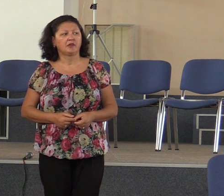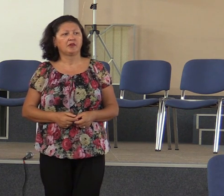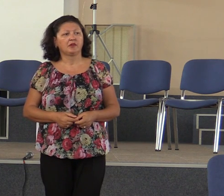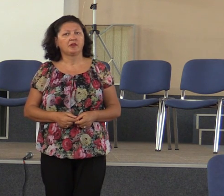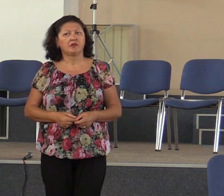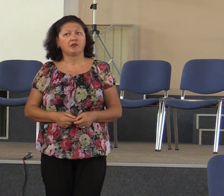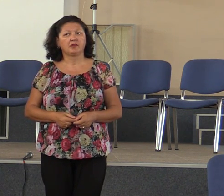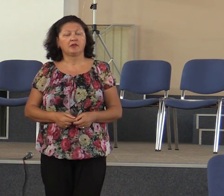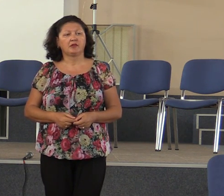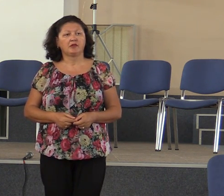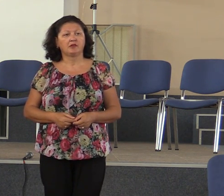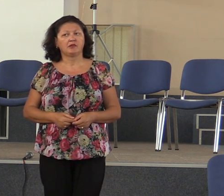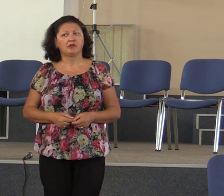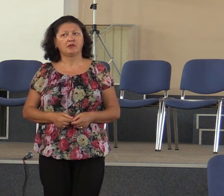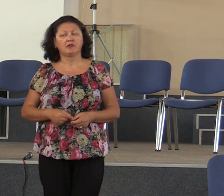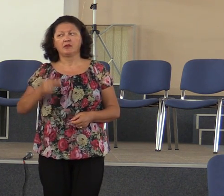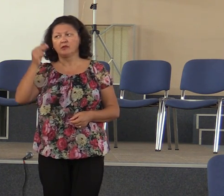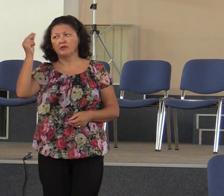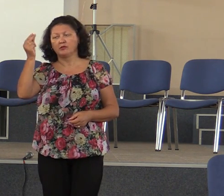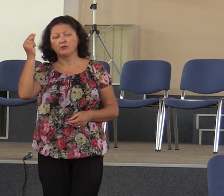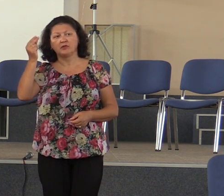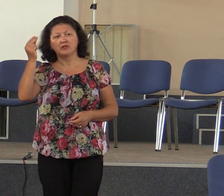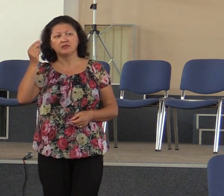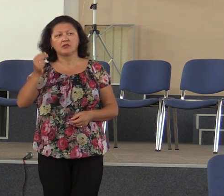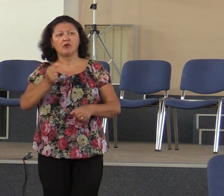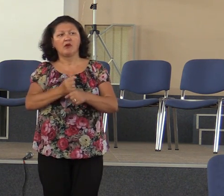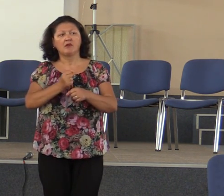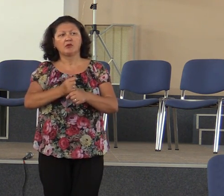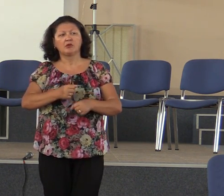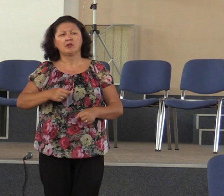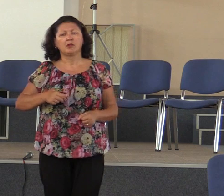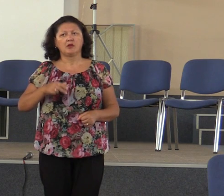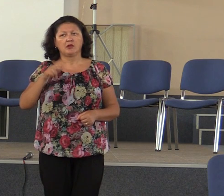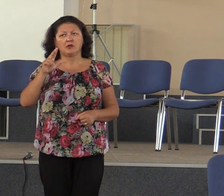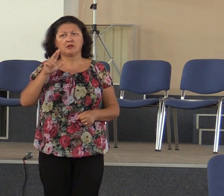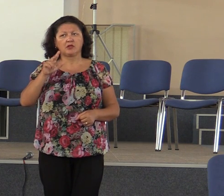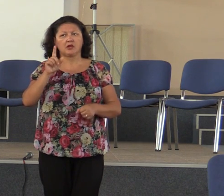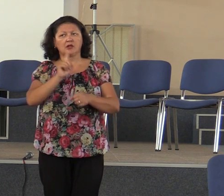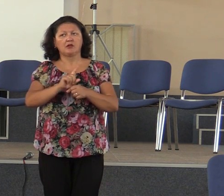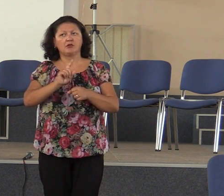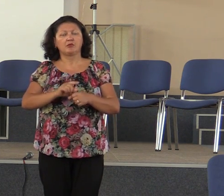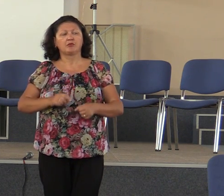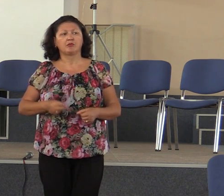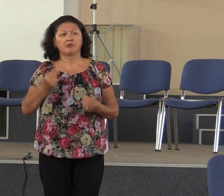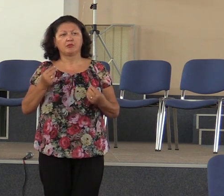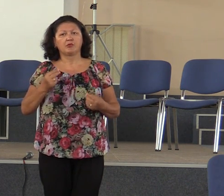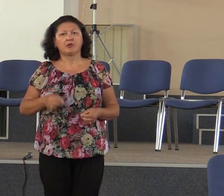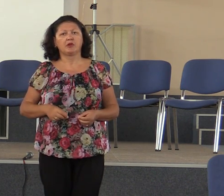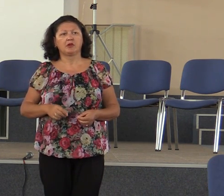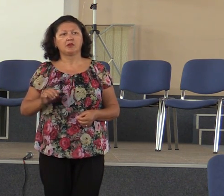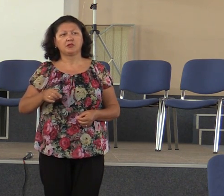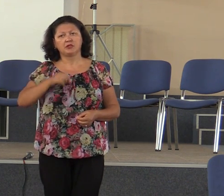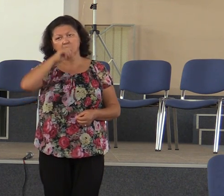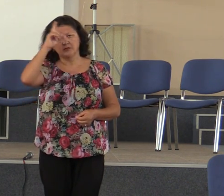în această zi. Dumnezeu a făcut 3 minuni pentru el. Și în dimineața aceasta le face și pentru